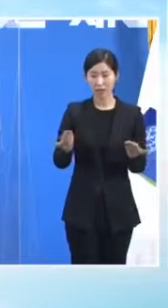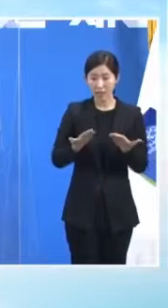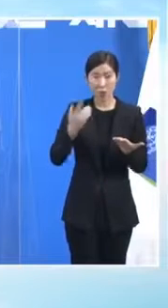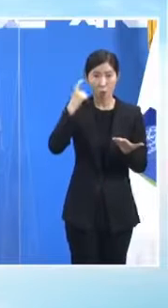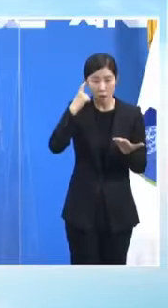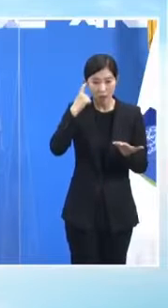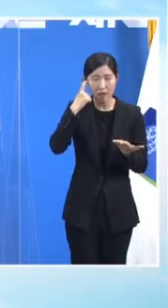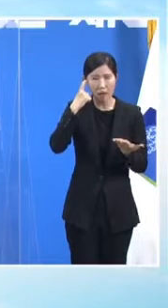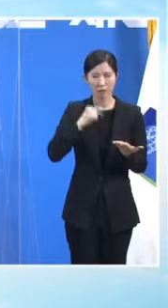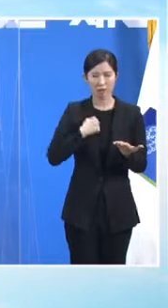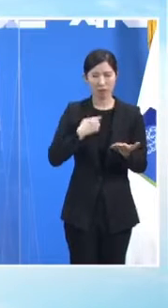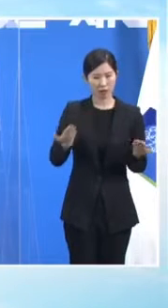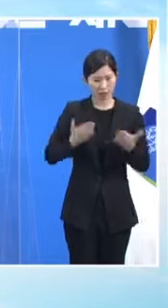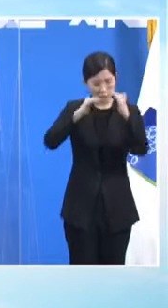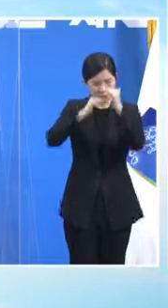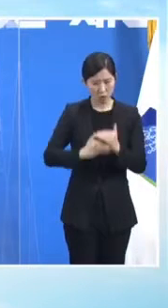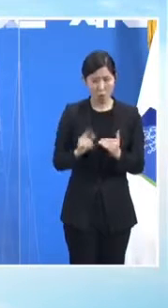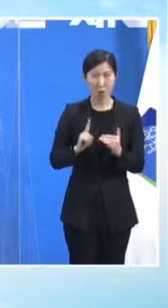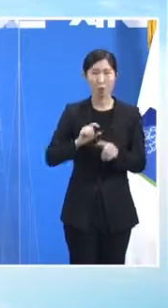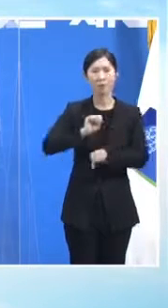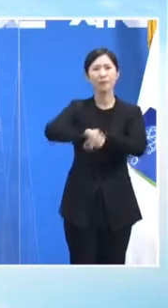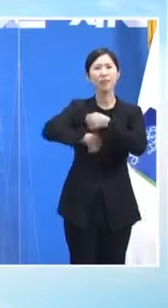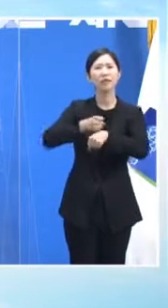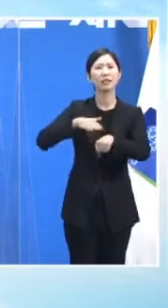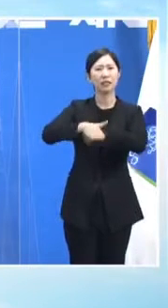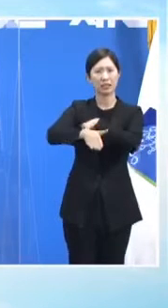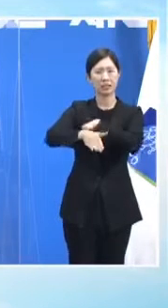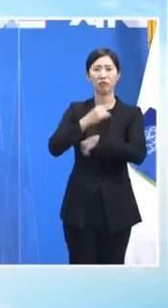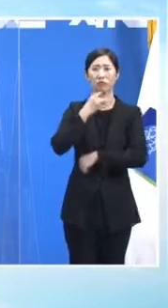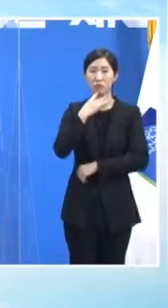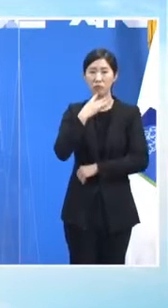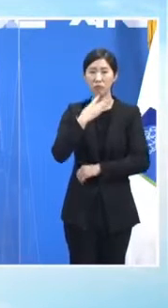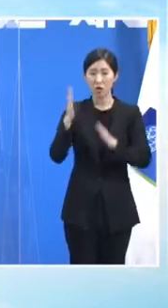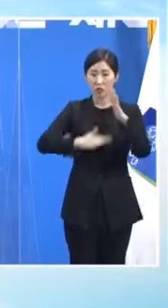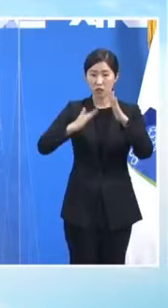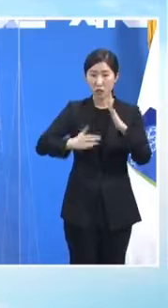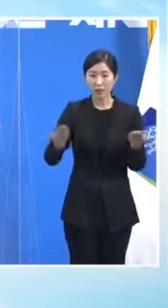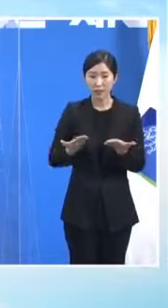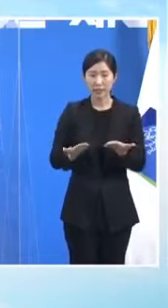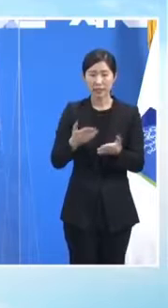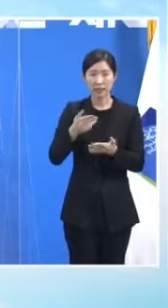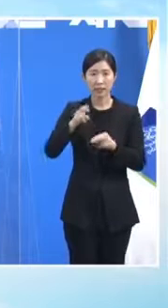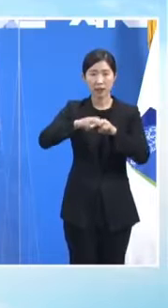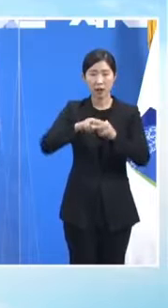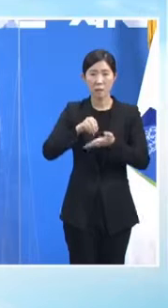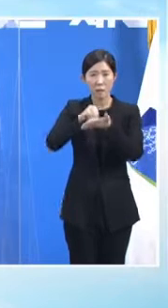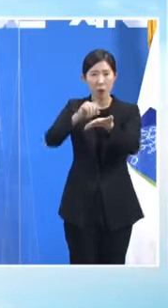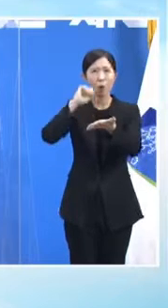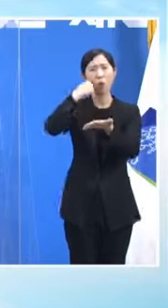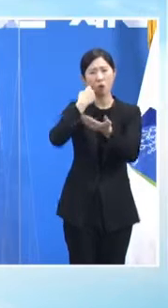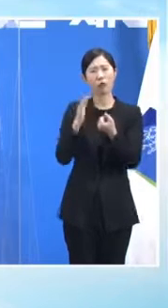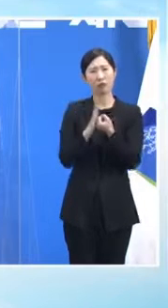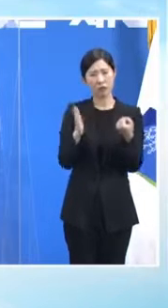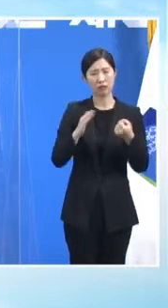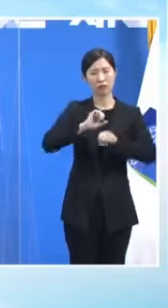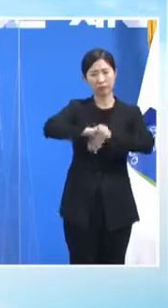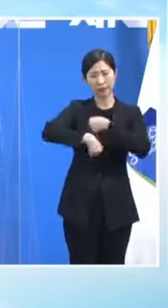대부분 프리랜서 형태의 일자리밖에 없거나 정규직 일자리를 구할 수 없어서 프리랜서가 되었다고